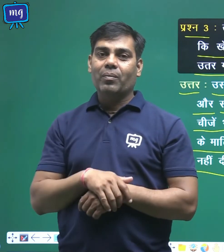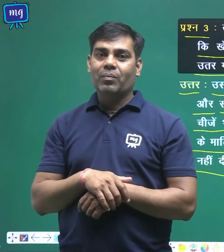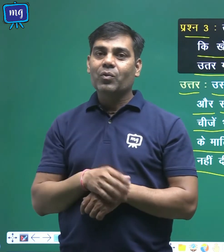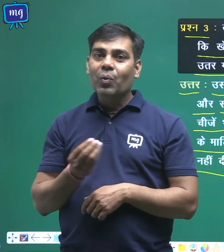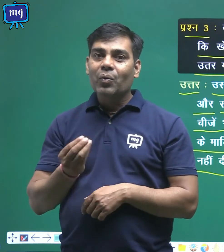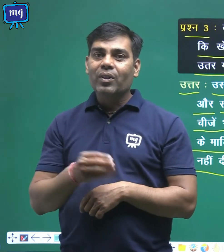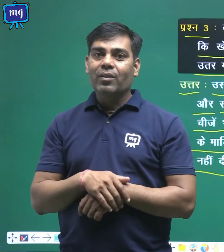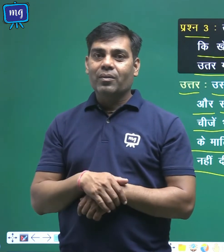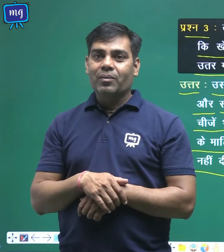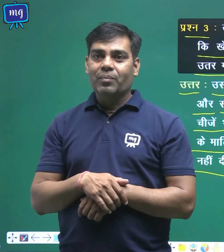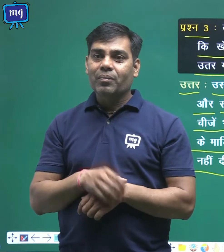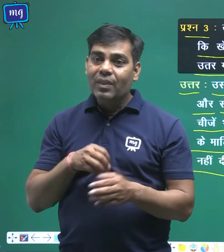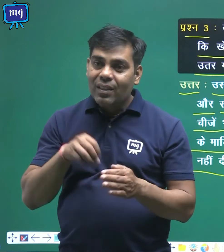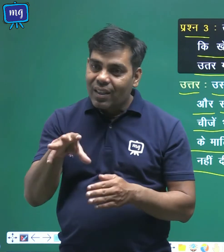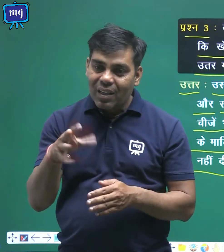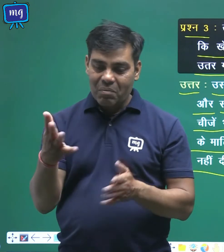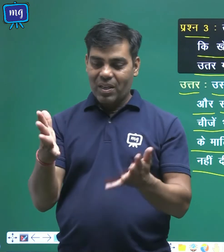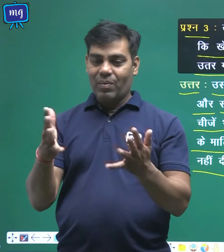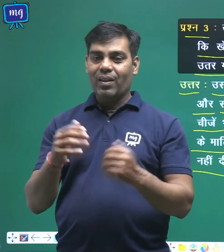कुछ देना भी नहीं पड़ा